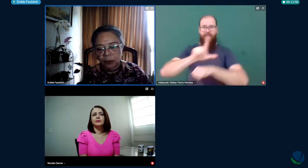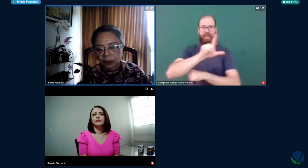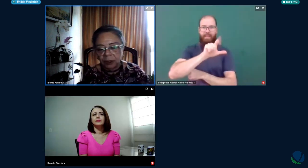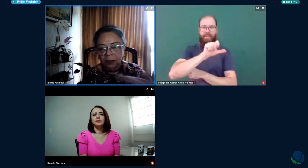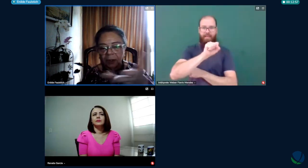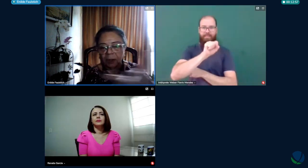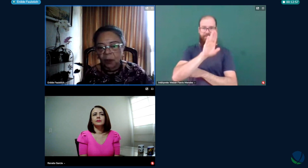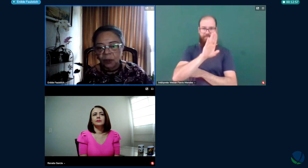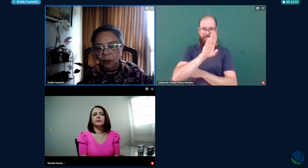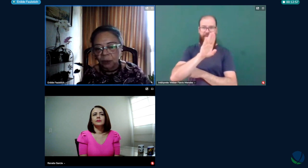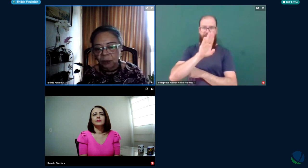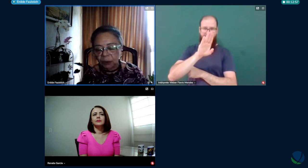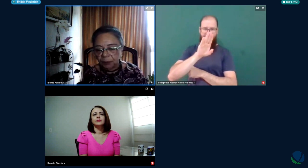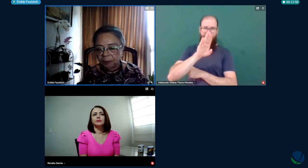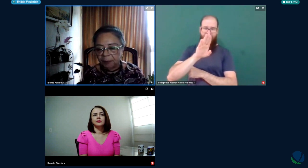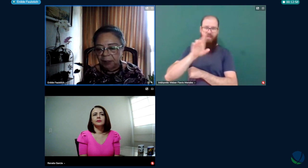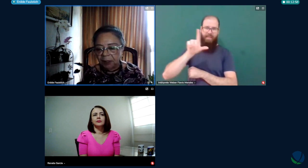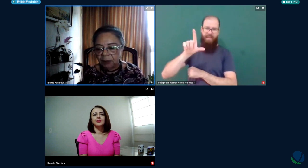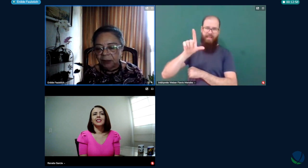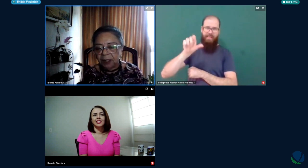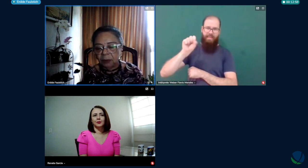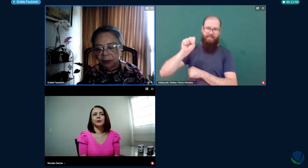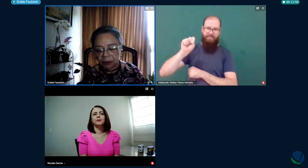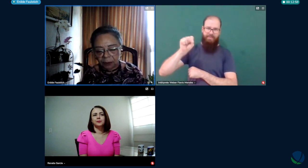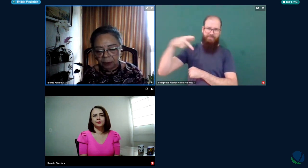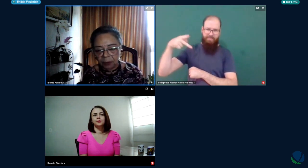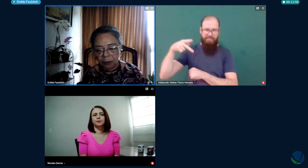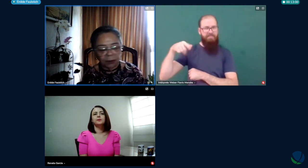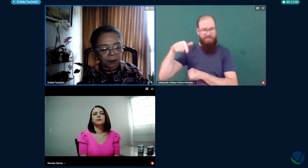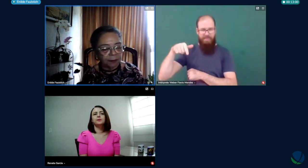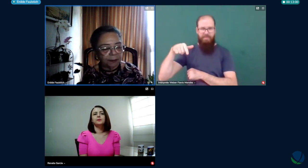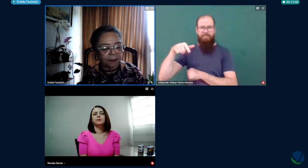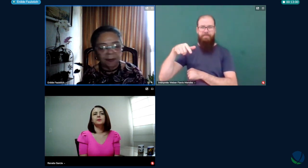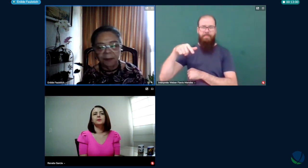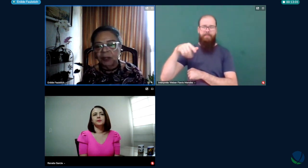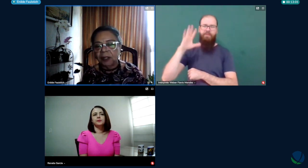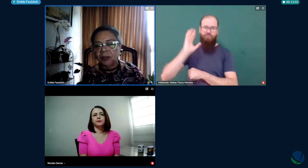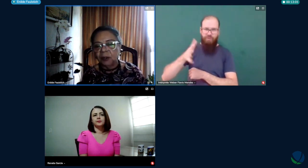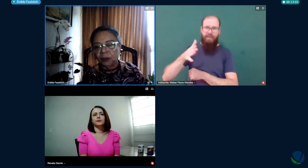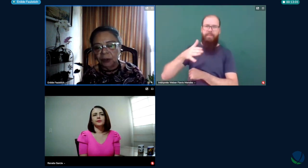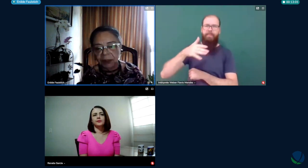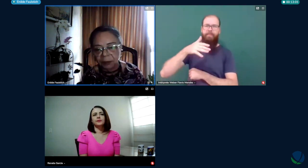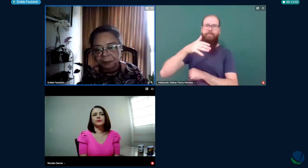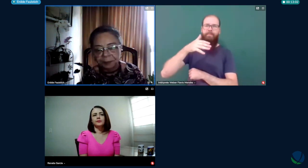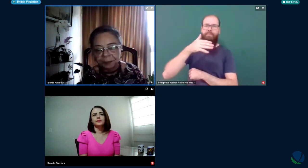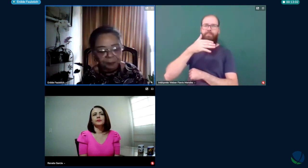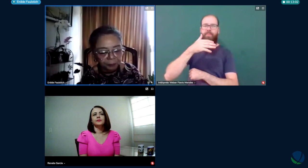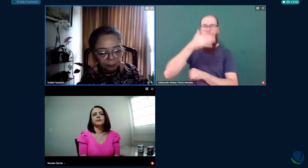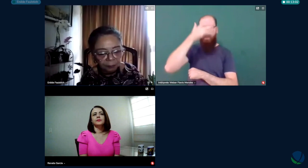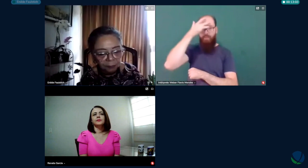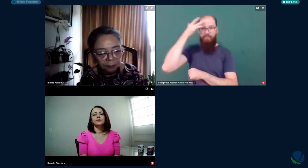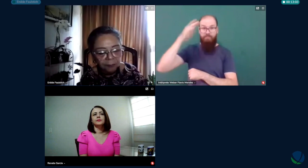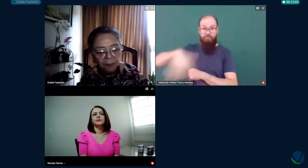estava com os outros meninos aí, os mestrandos e doutorandos.